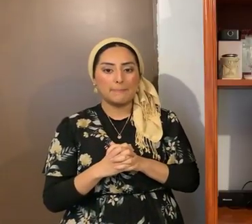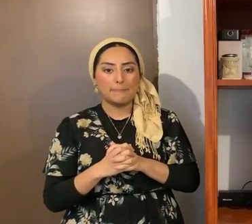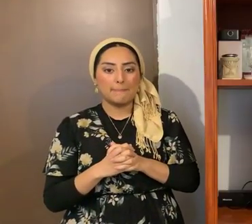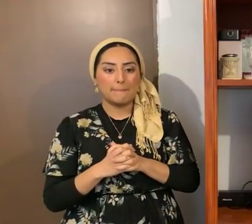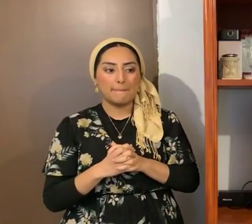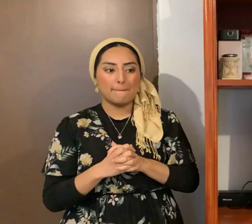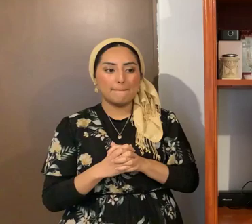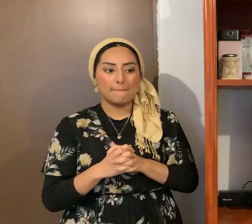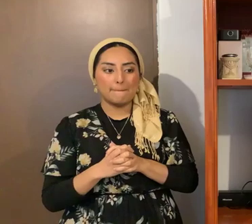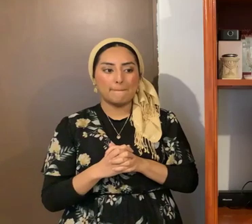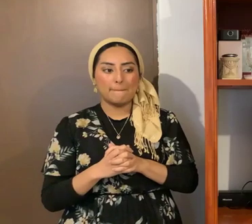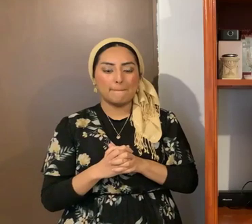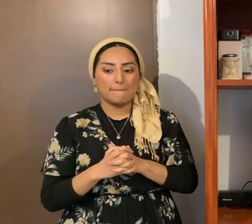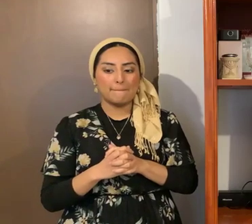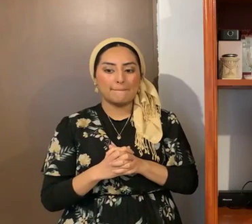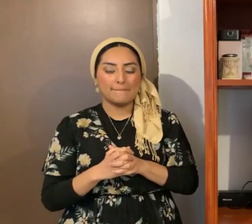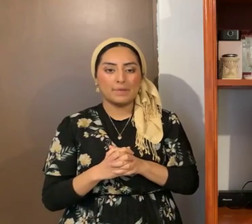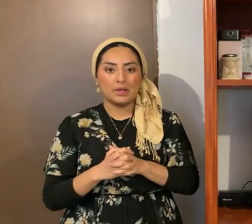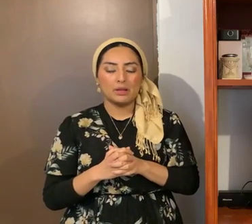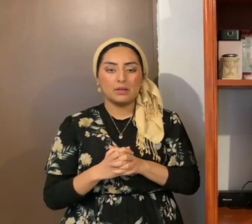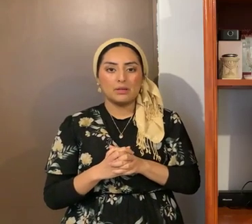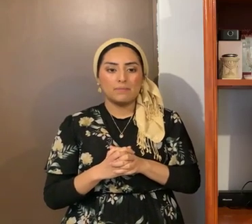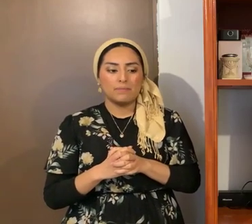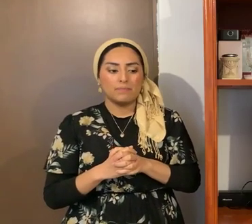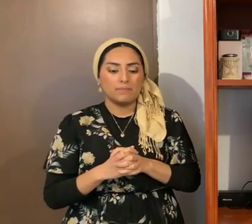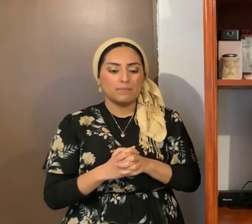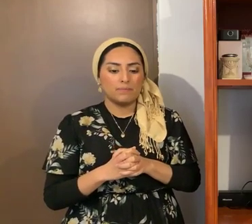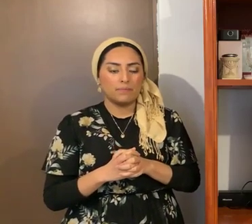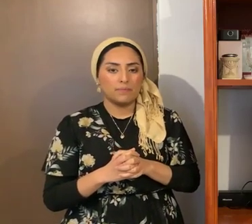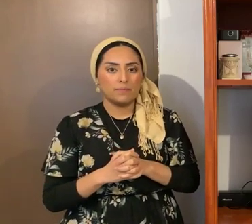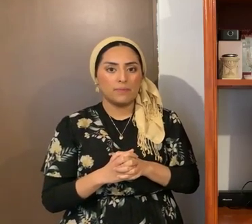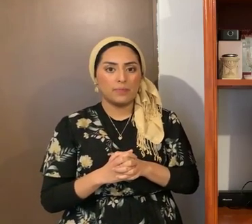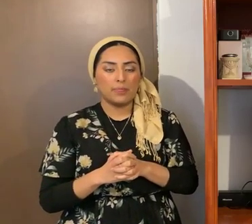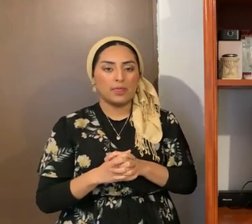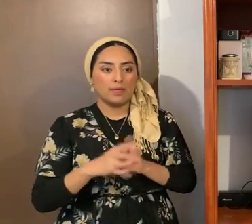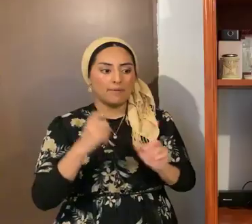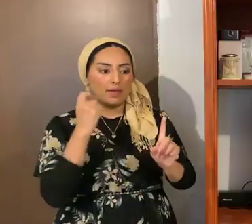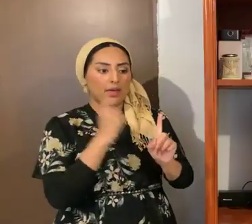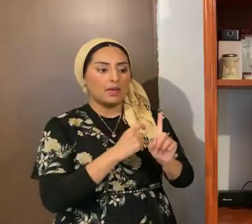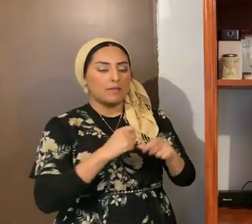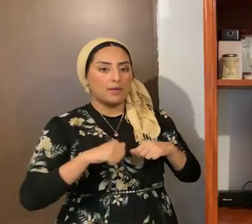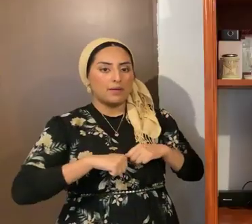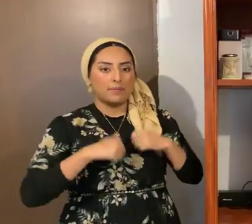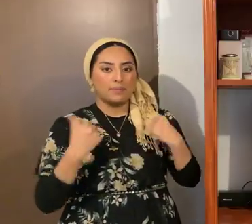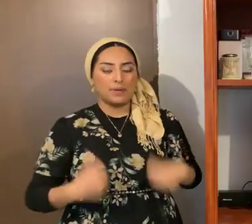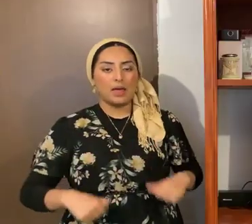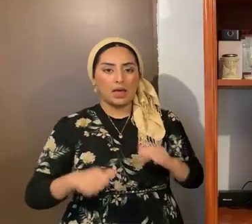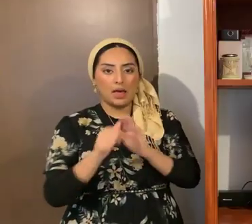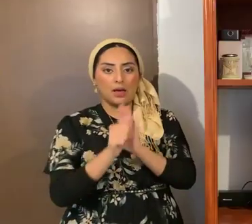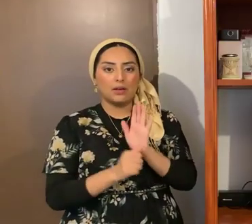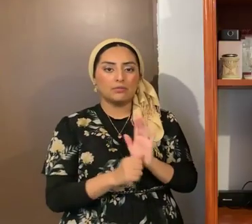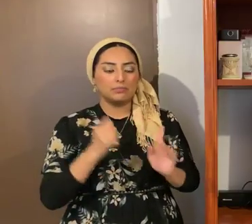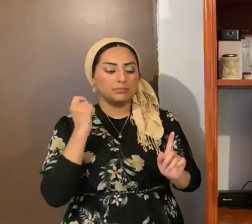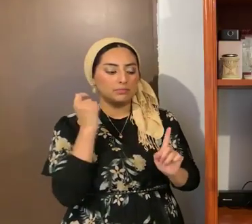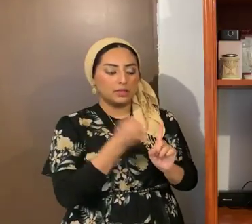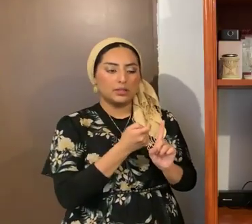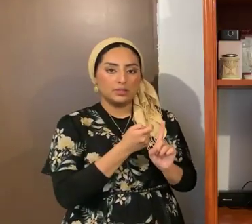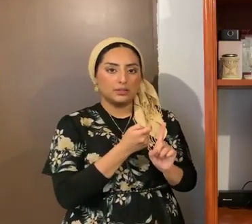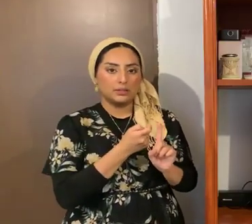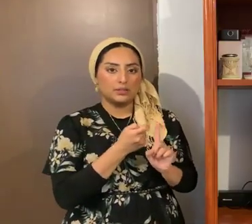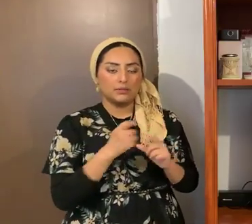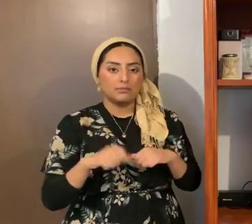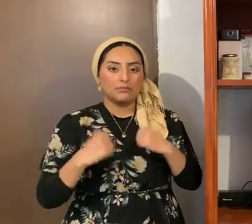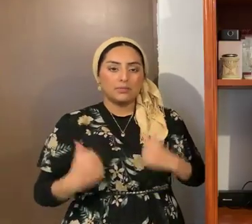por la entrega de la o del sacerdocio, pues para que se entienda más claro.